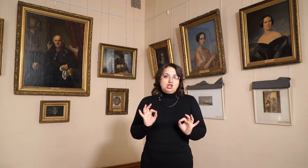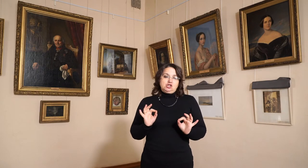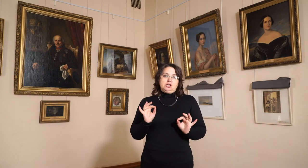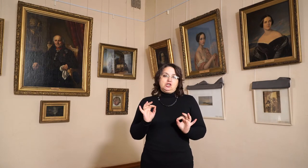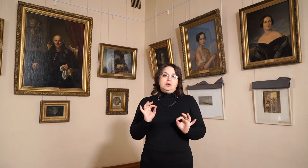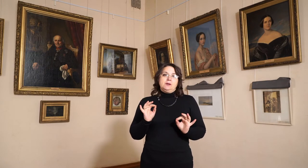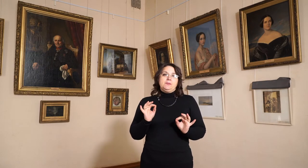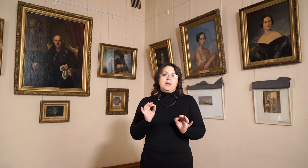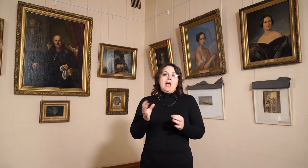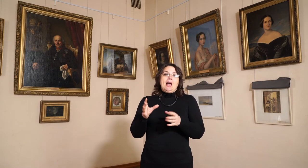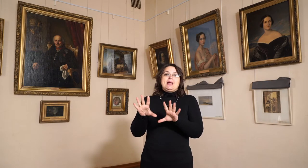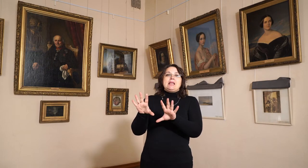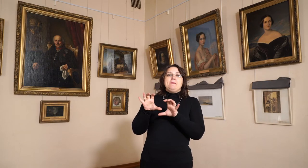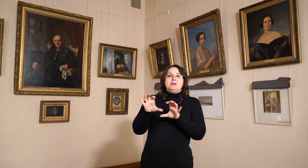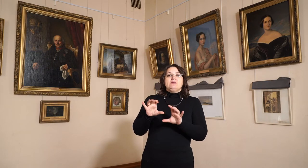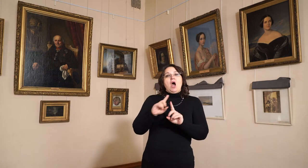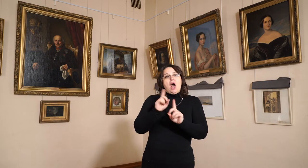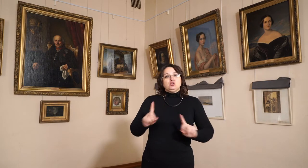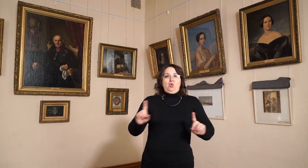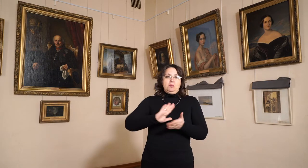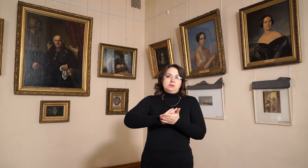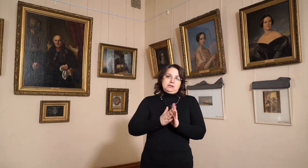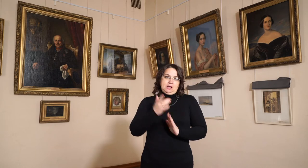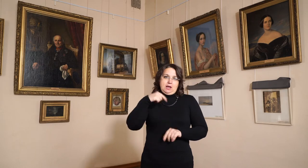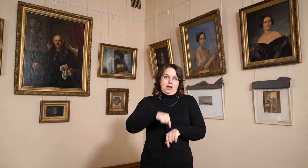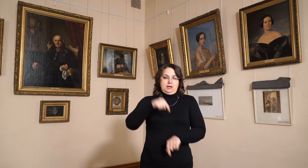же, напитываемся особым состоянием.